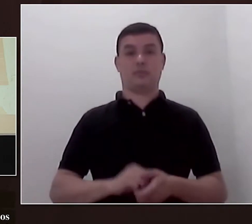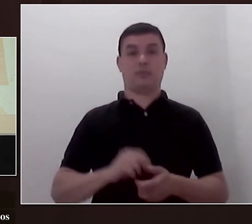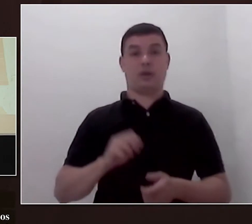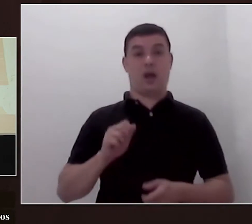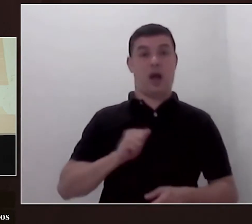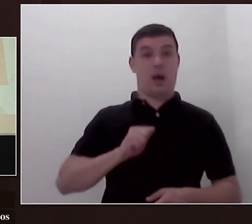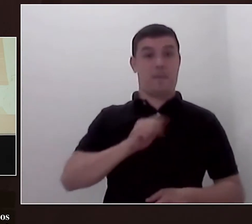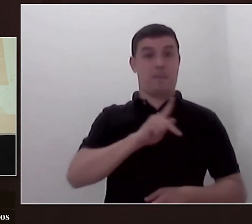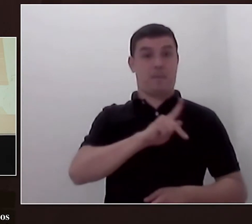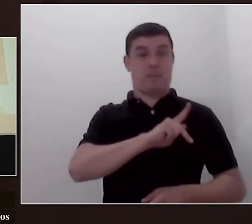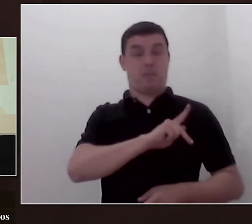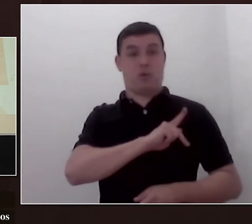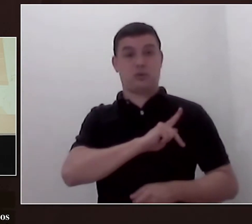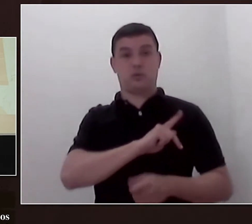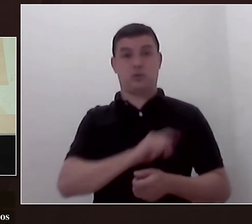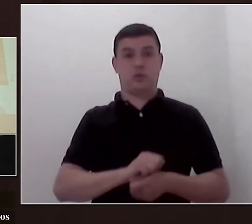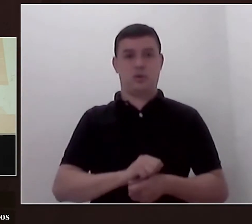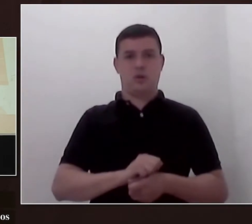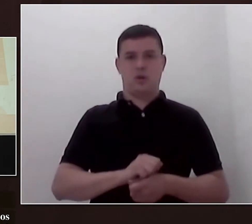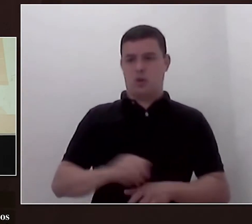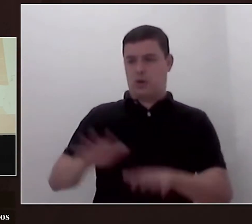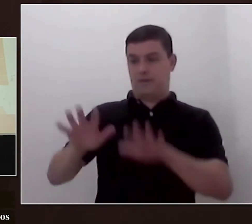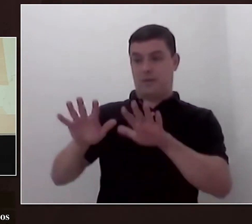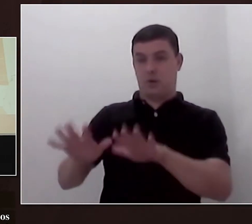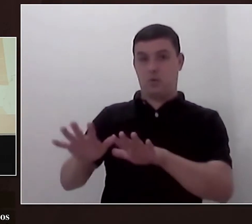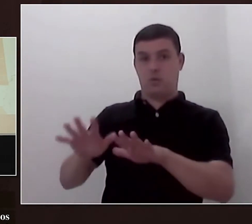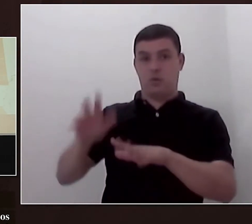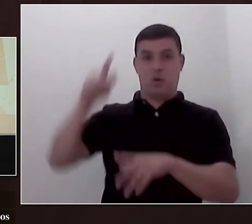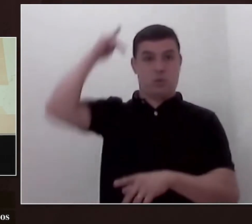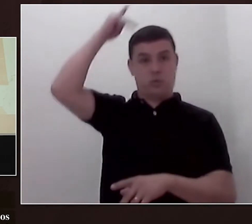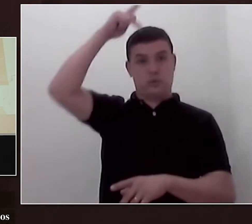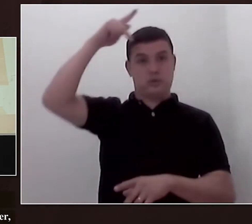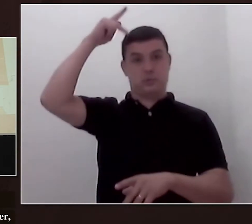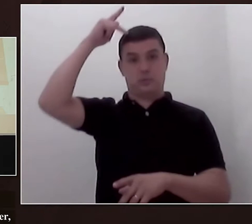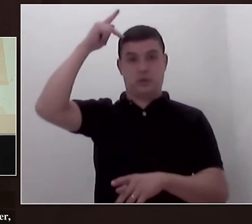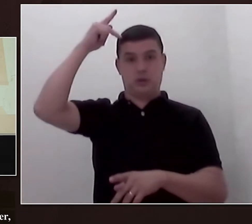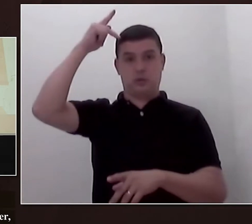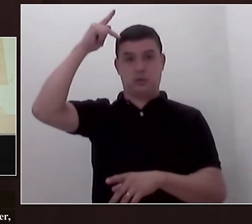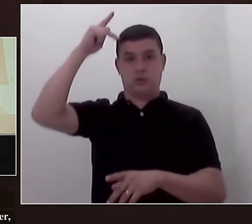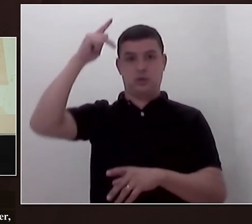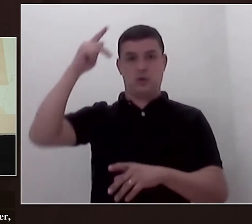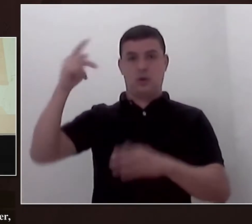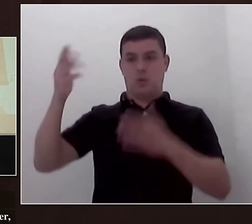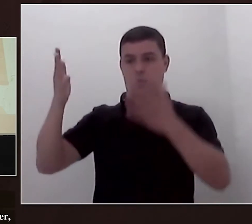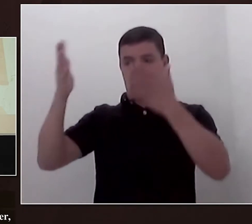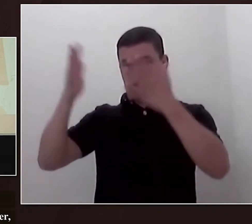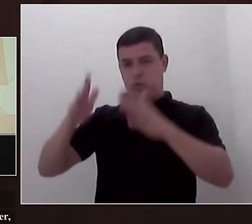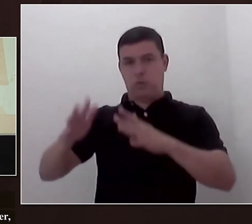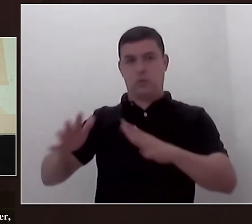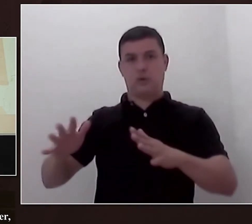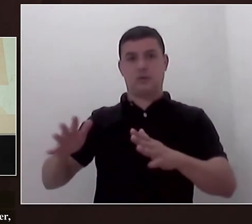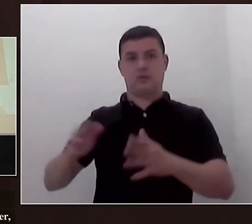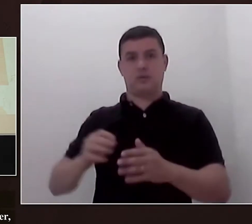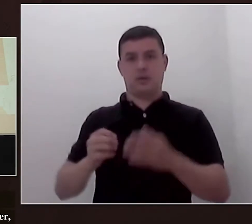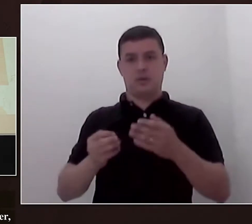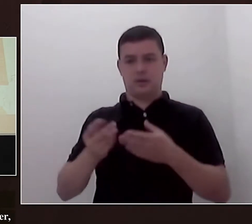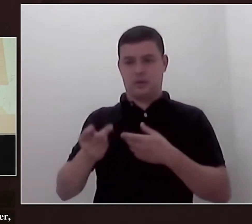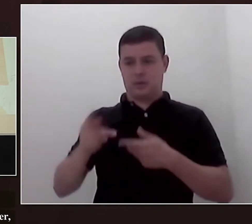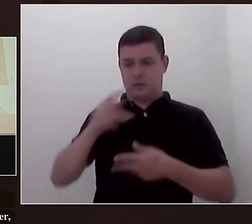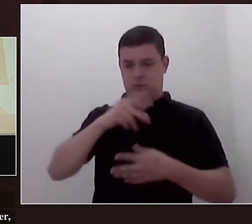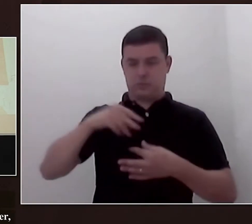o Espírito Santo, ofereceu-lhes dinheiro, propondo: concedei-me também a mim este